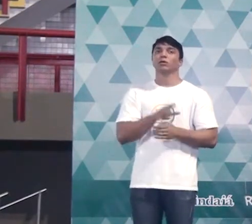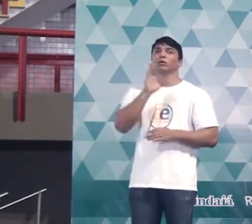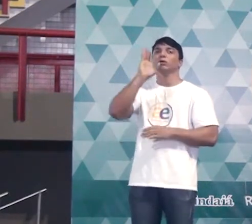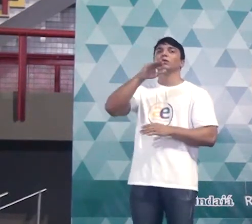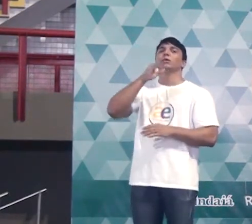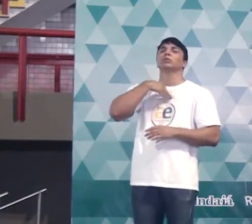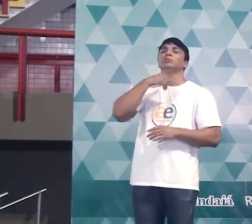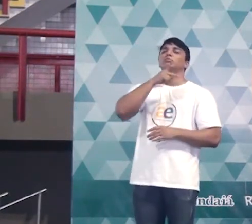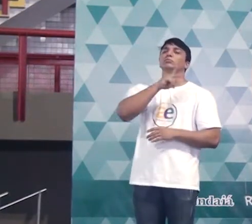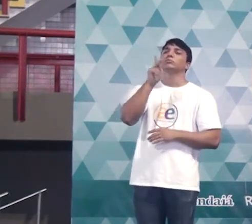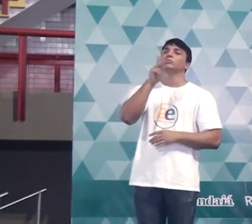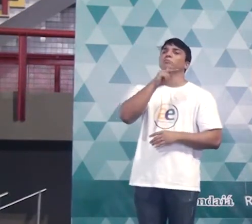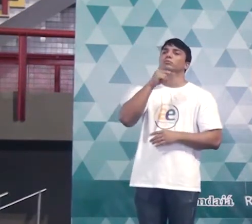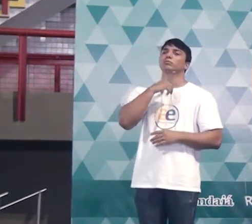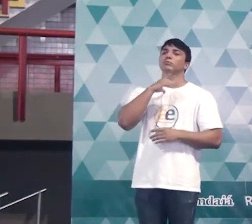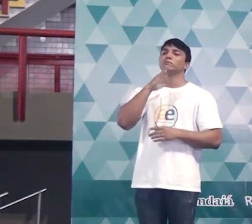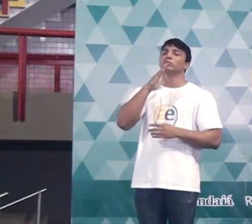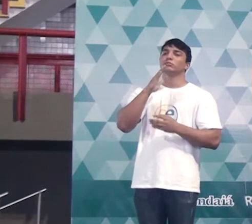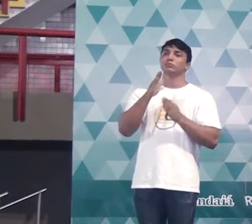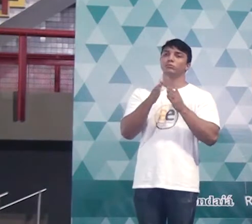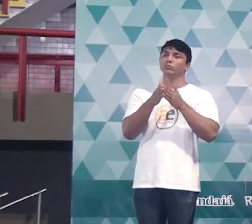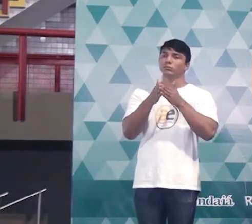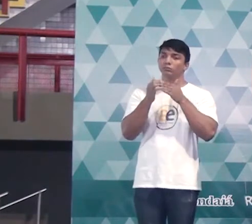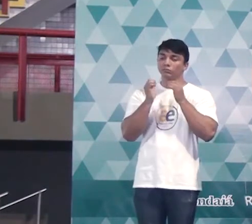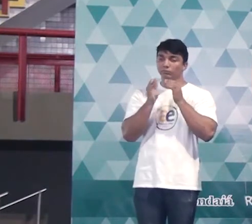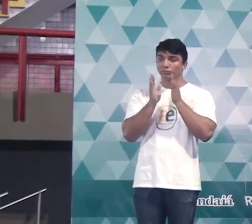falou assim: professor,